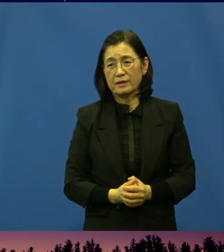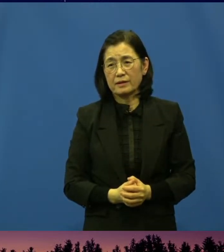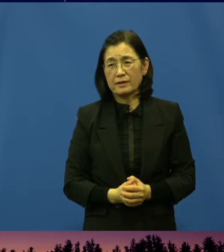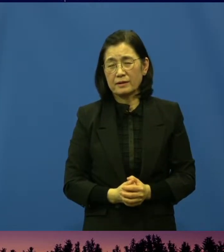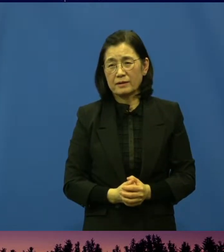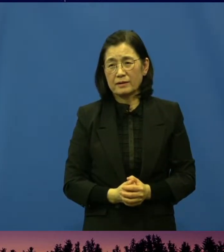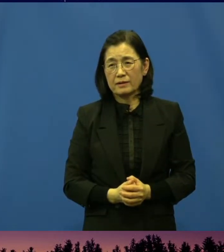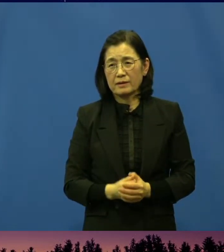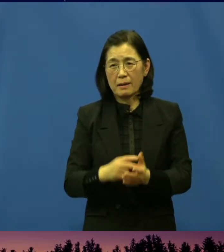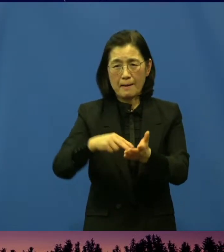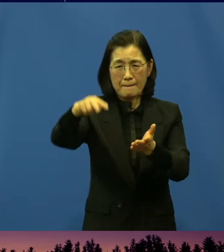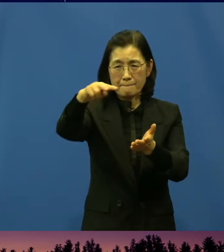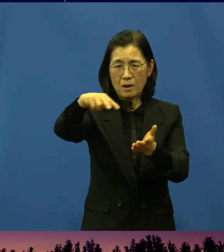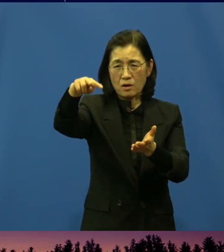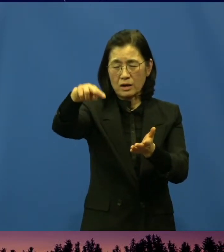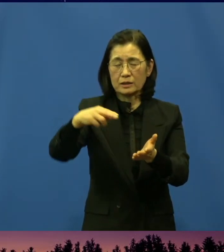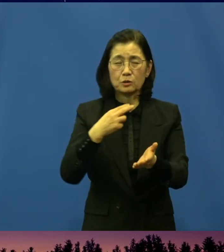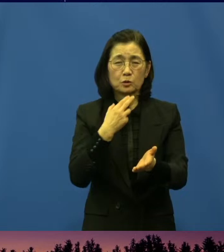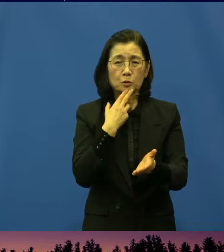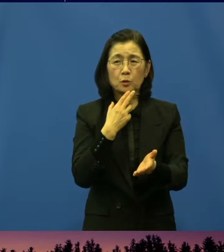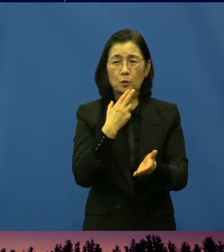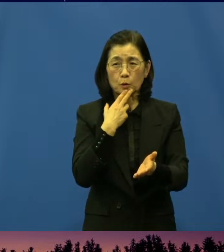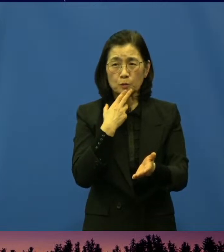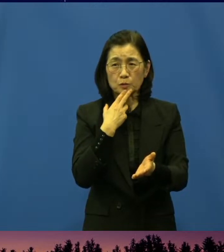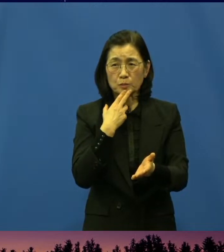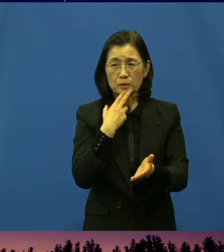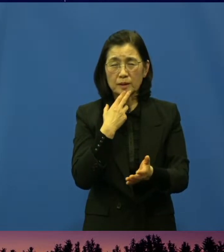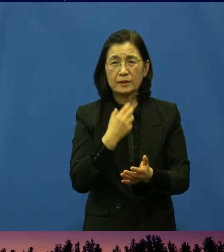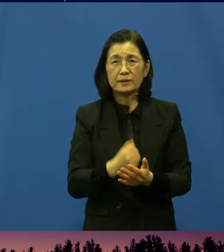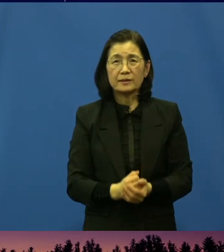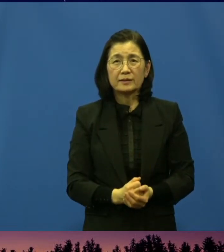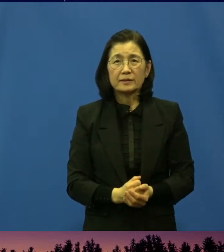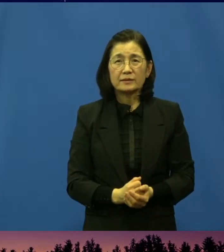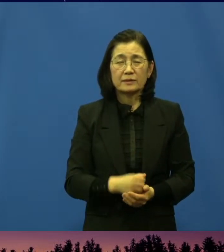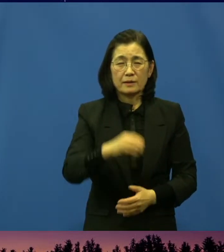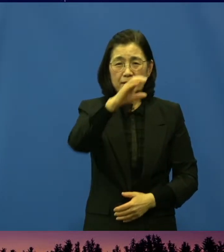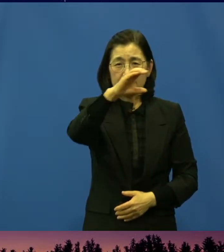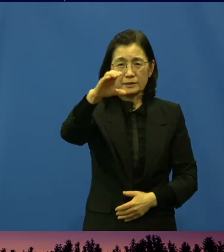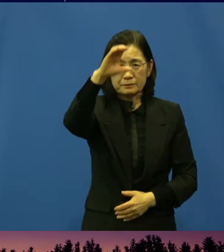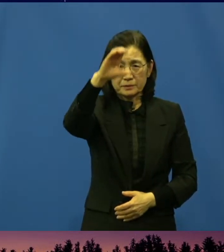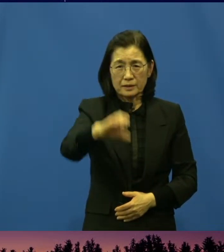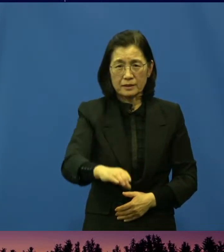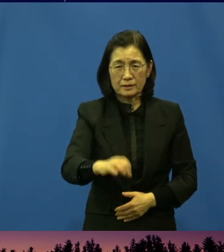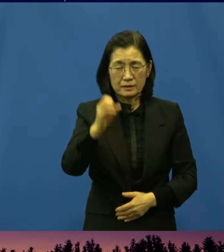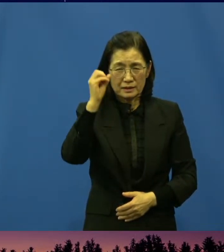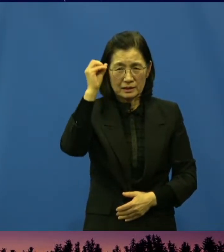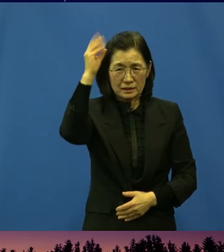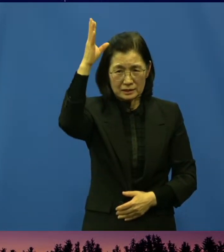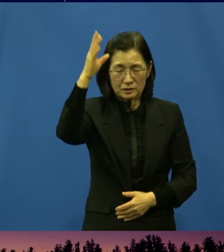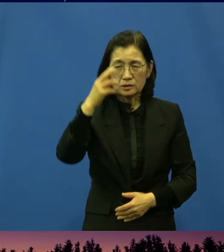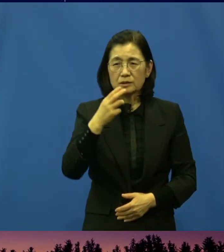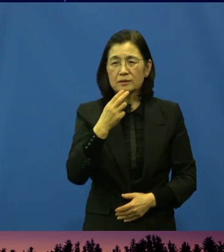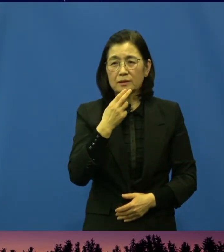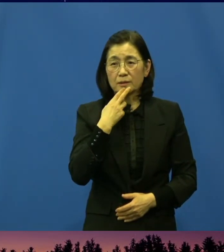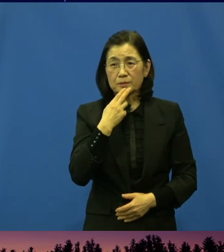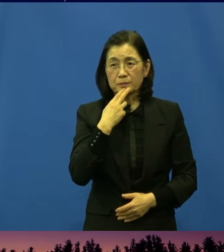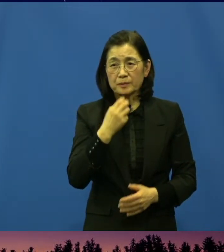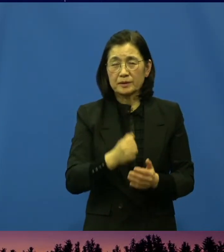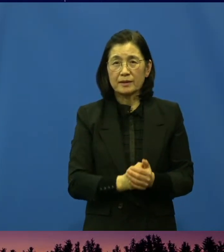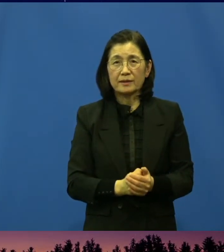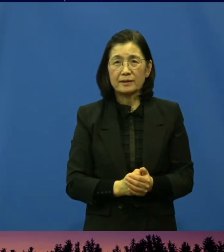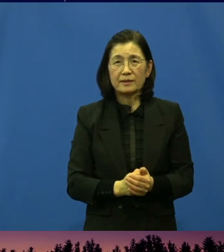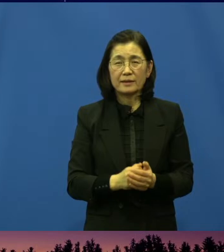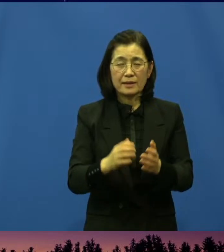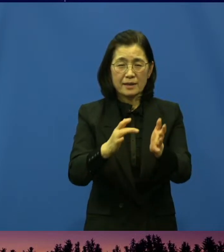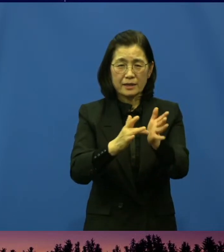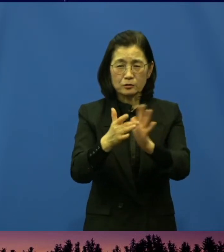그것을 지르고 오셨으니까 그걸 잊은 적이 없어. 공생애를 시작하면서 그걸 잊은 적이 없어. 대화를 해보면 예수님의 제자들은 자꾸